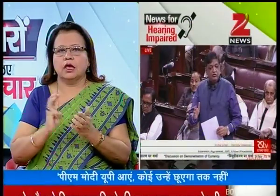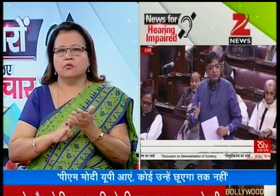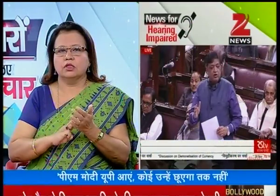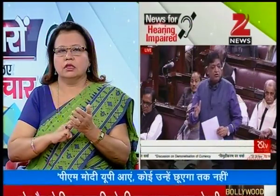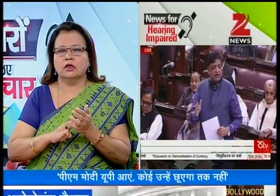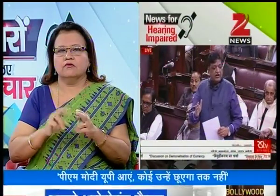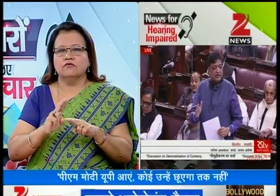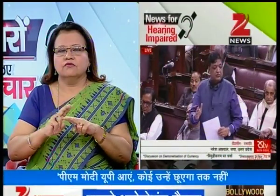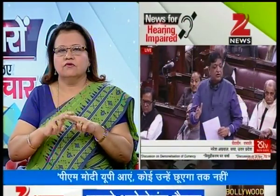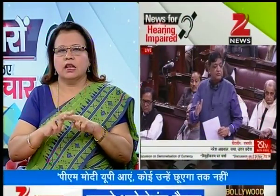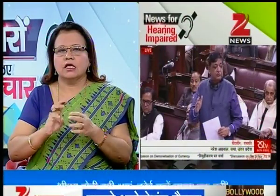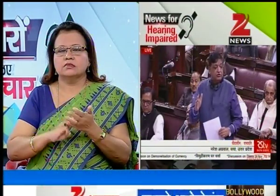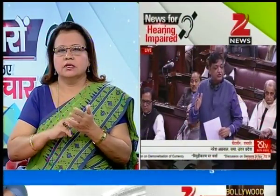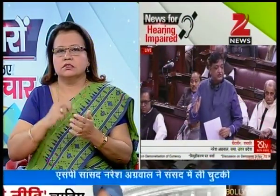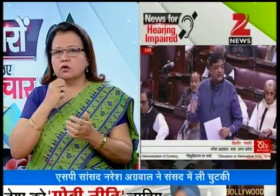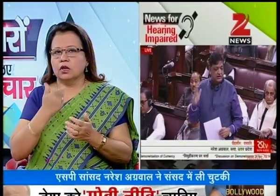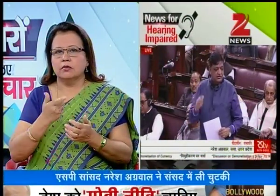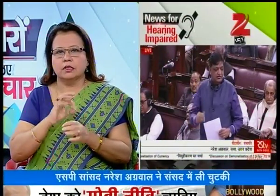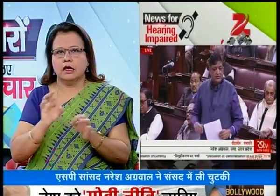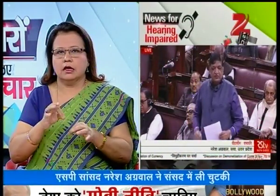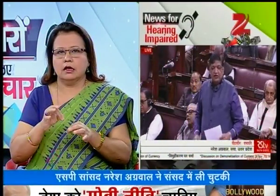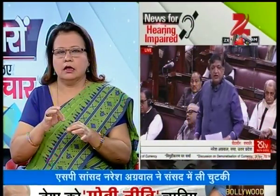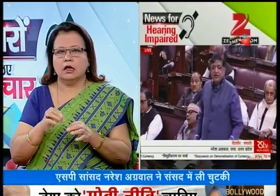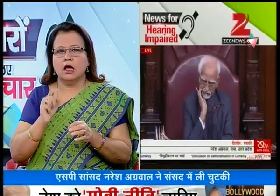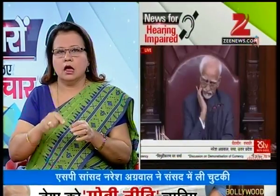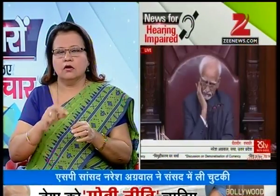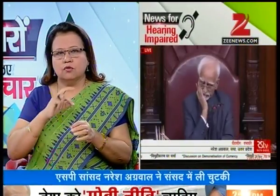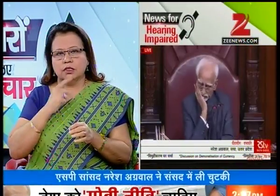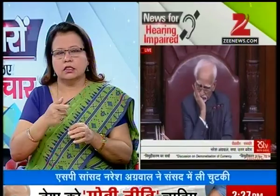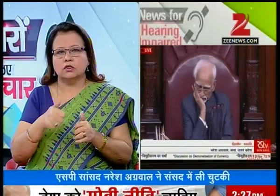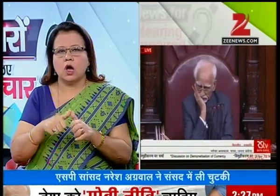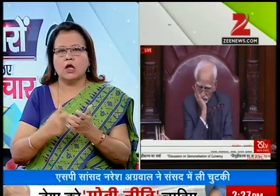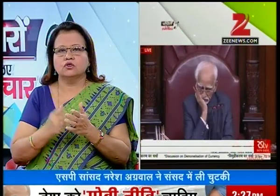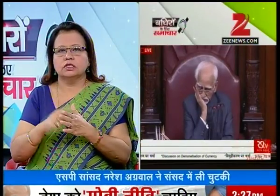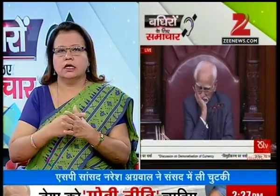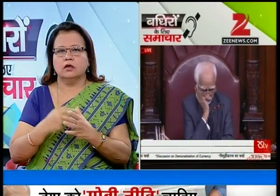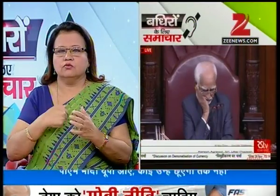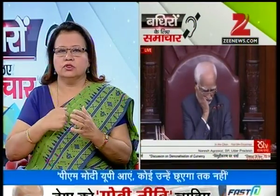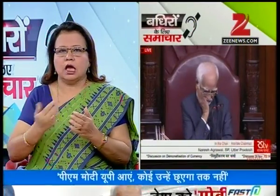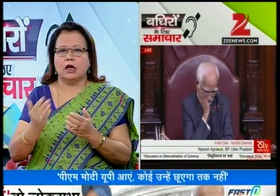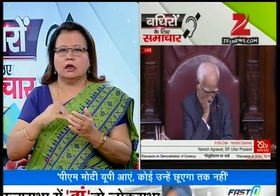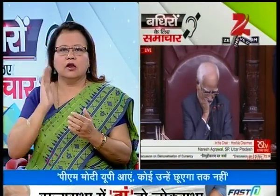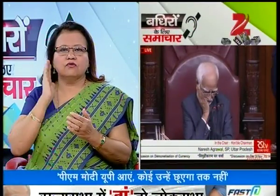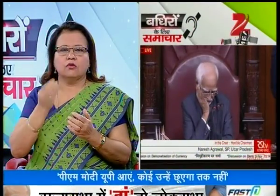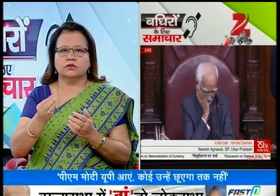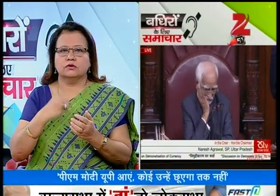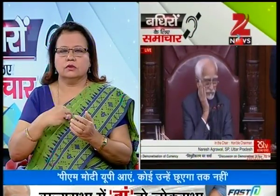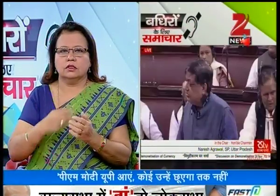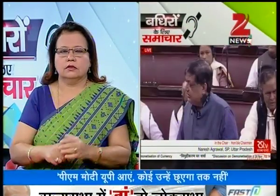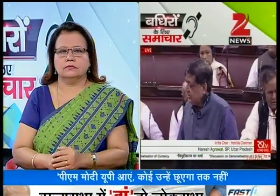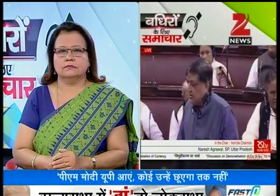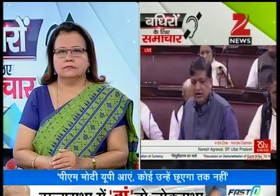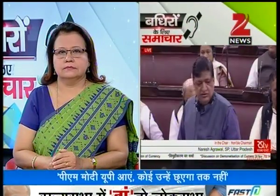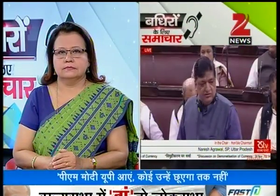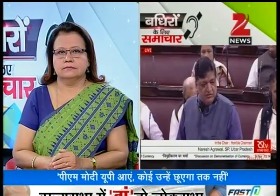पीएम मोदी ने वित्त मंत्री तक को फैसले के बारे में कुछ नहीं बताया था अगर व बताते तो अरुण जेटली मुझे आकर जरूर